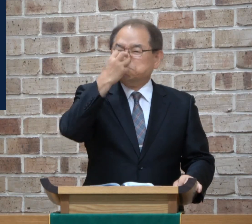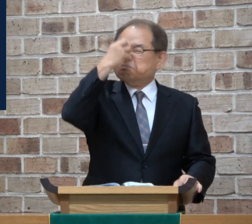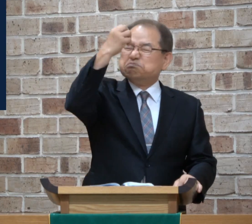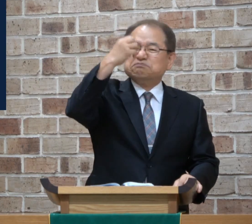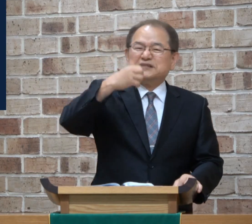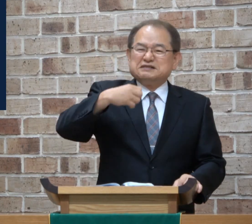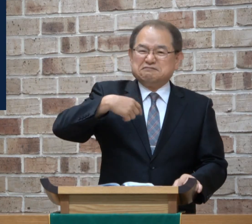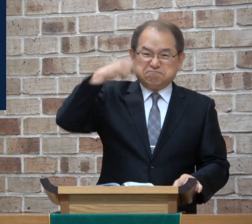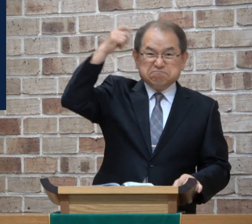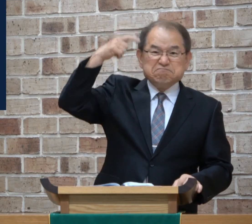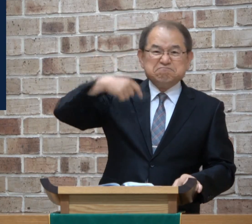자만하며